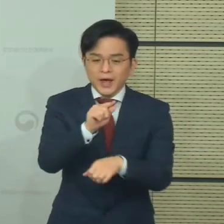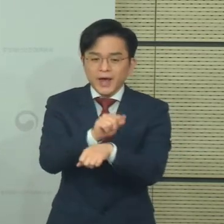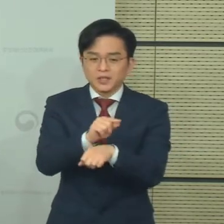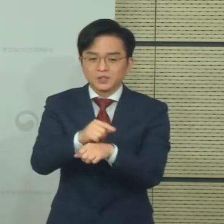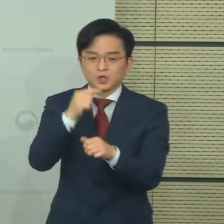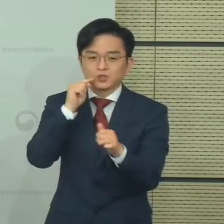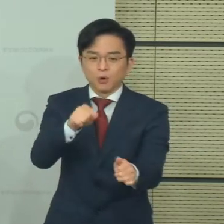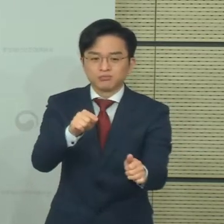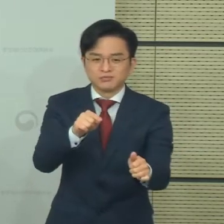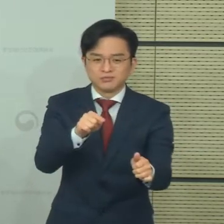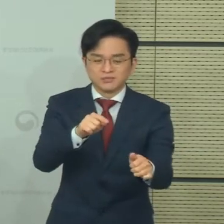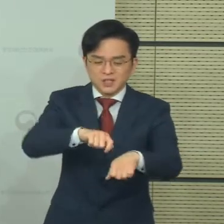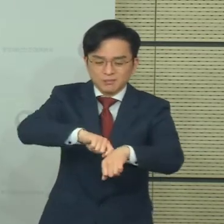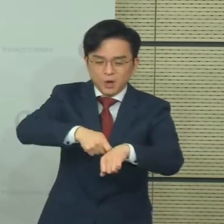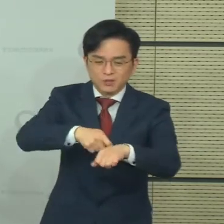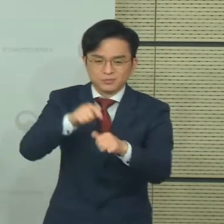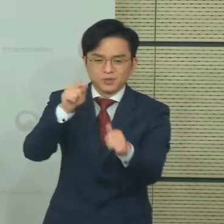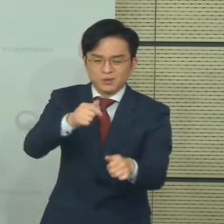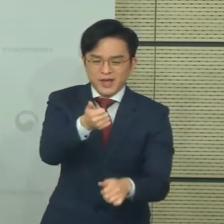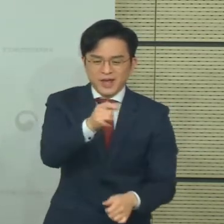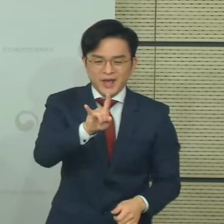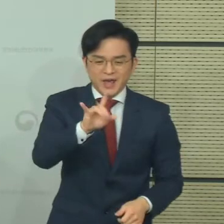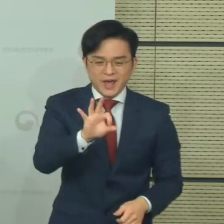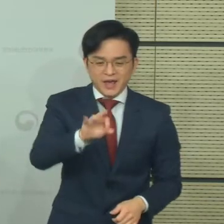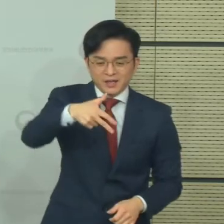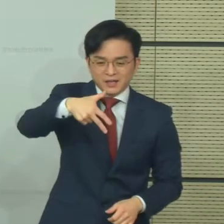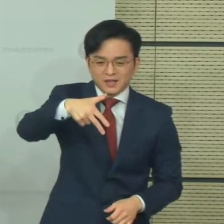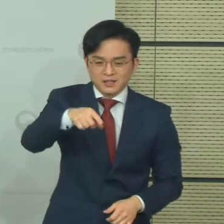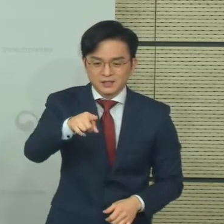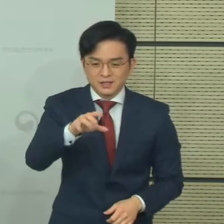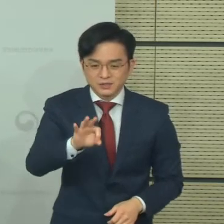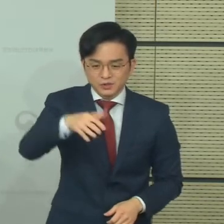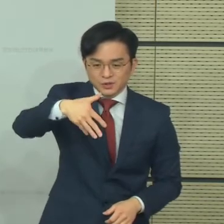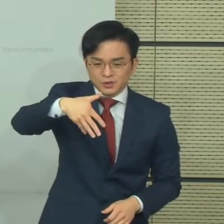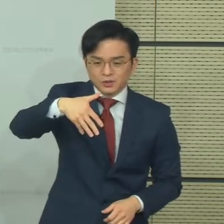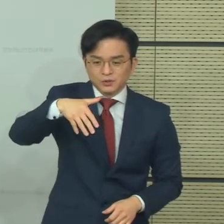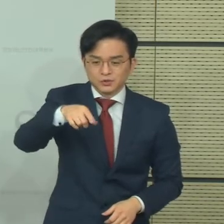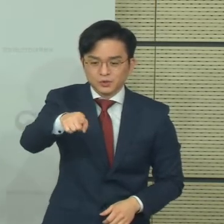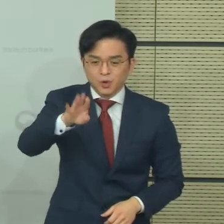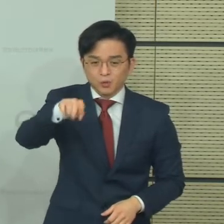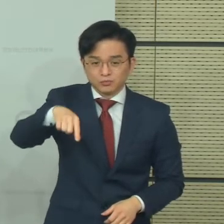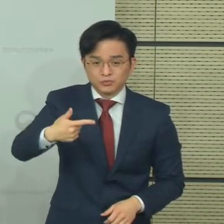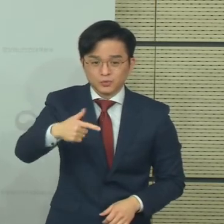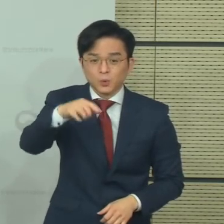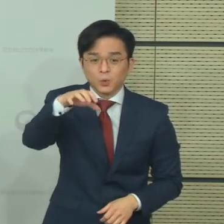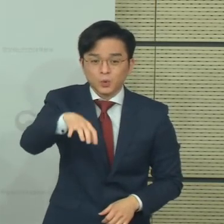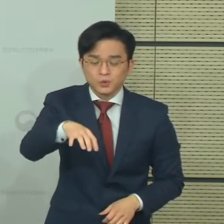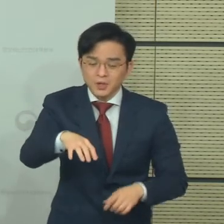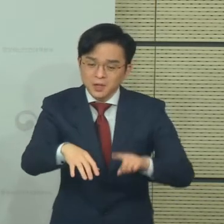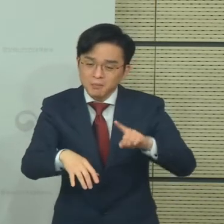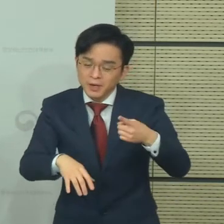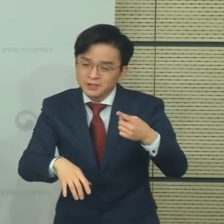확인을 부탁드립니다. 수치에 약간 오류 확인이 필요한 부분으로 보입니다.